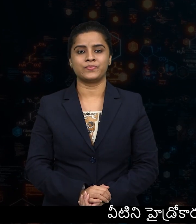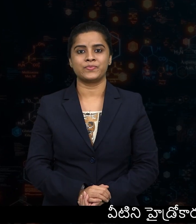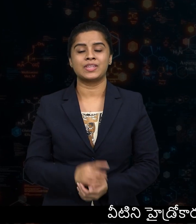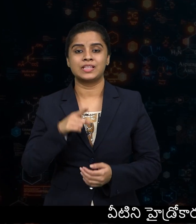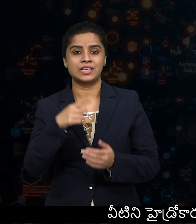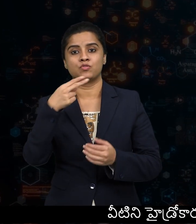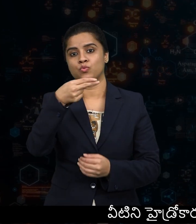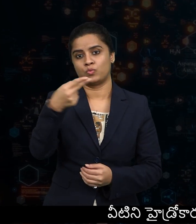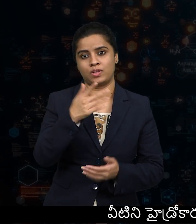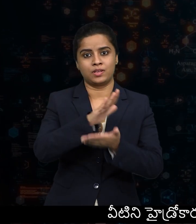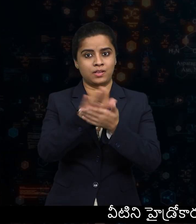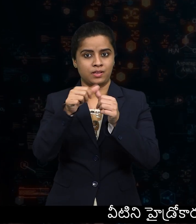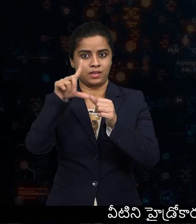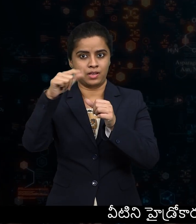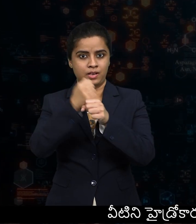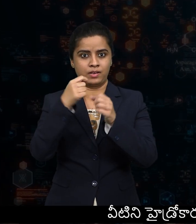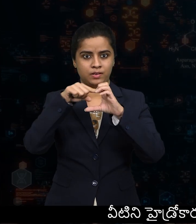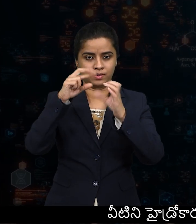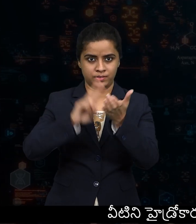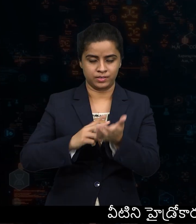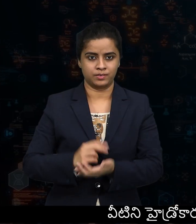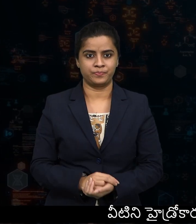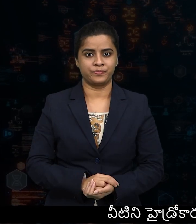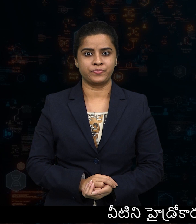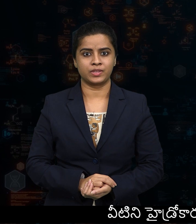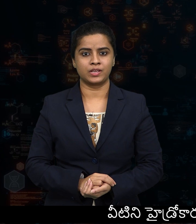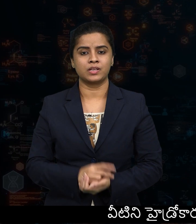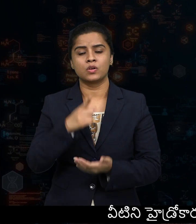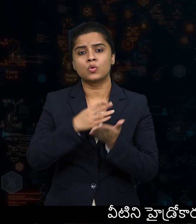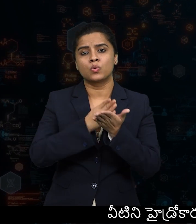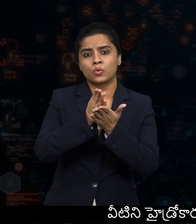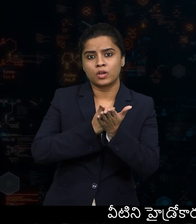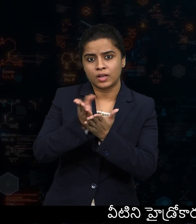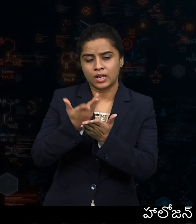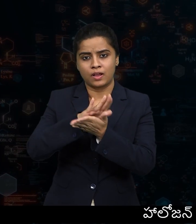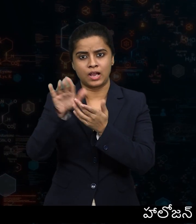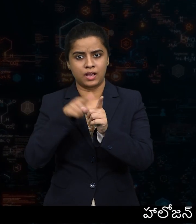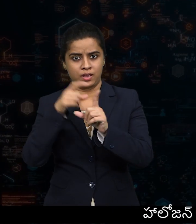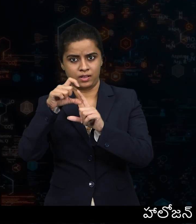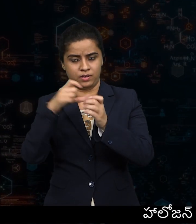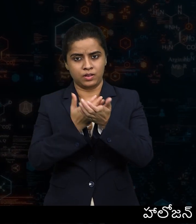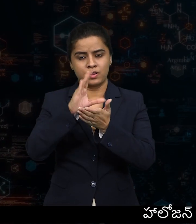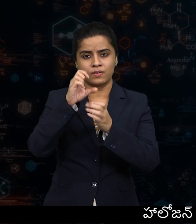వీటిని హైడ్రోకార్బన్లు లేదా హాలో హైడ్రోకార్బన్ల హాలోజన్ ఉత్పన్నాలు